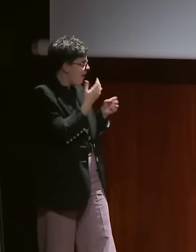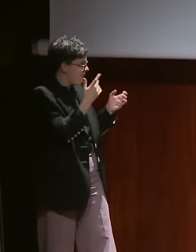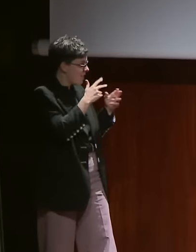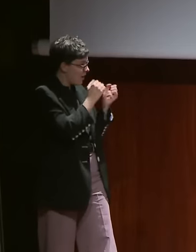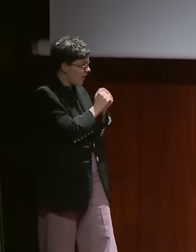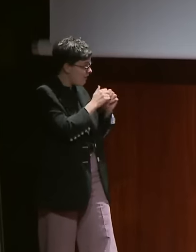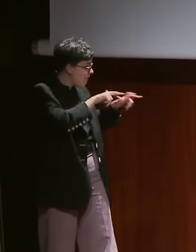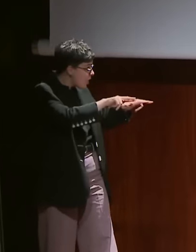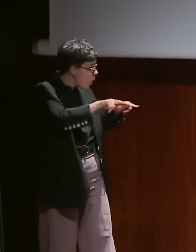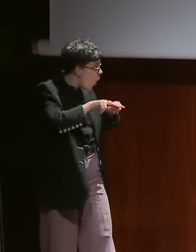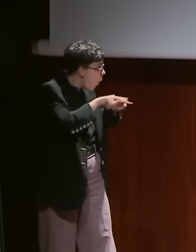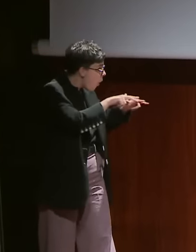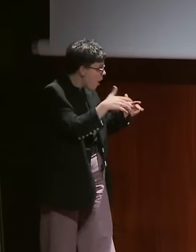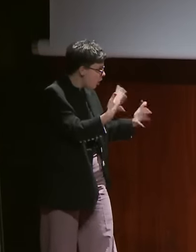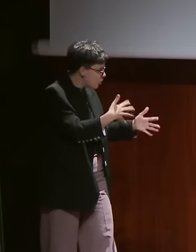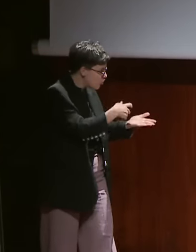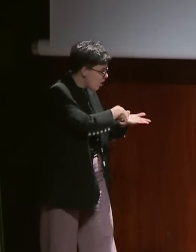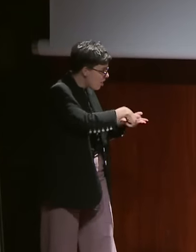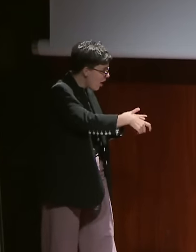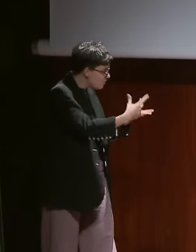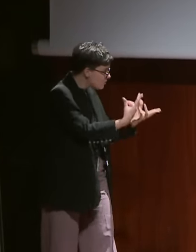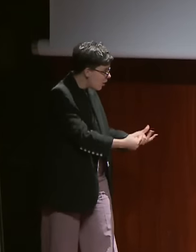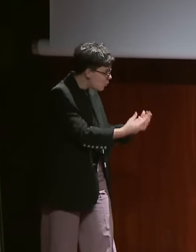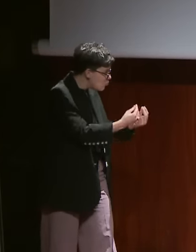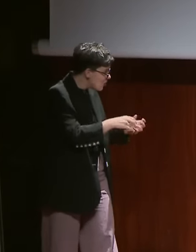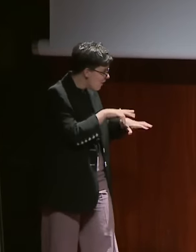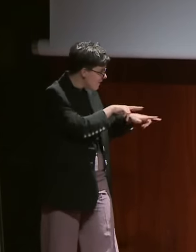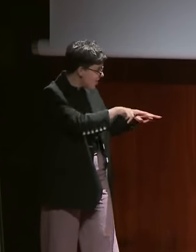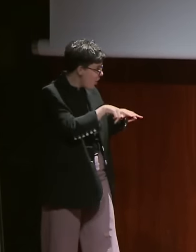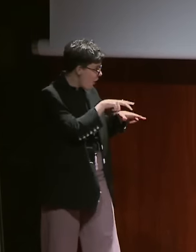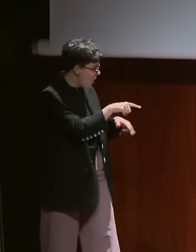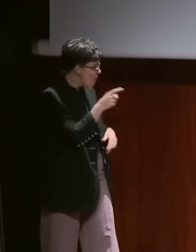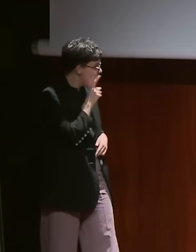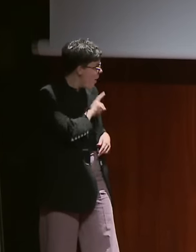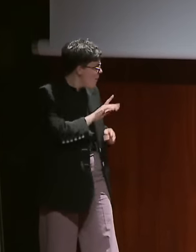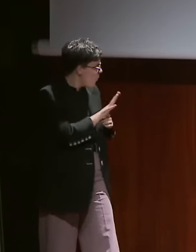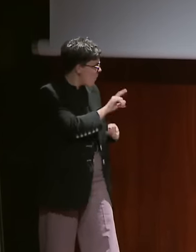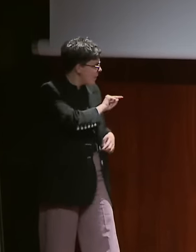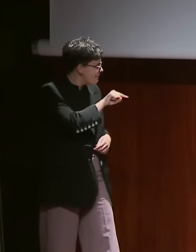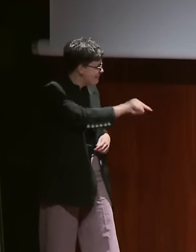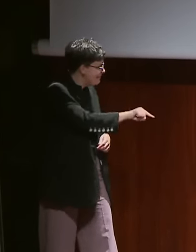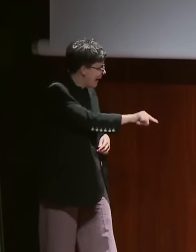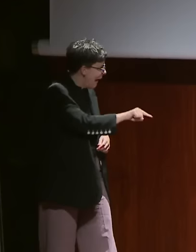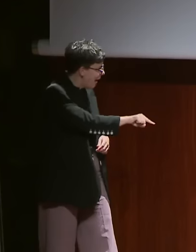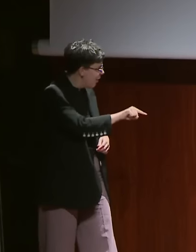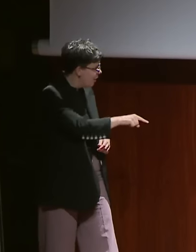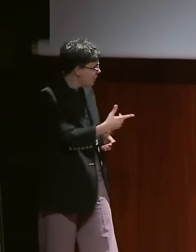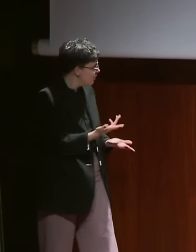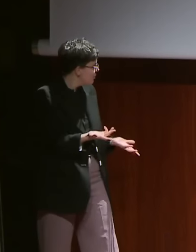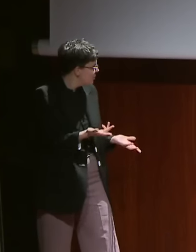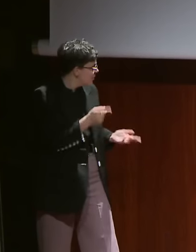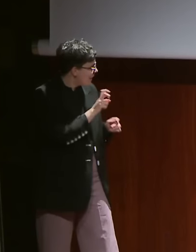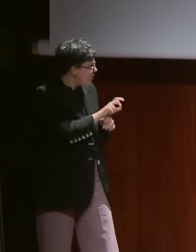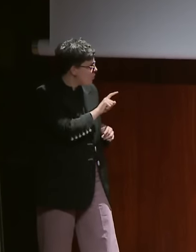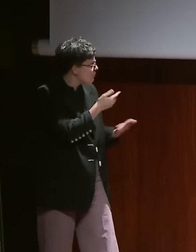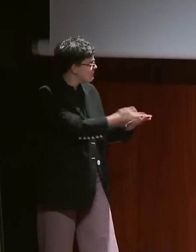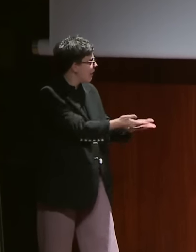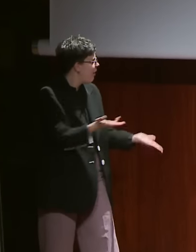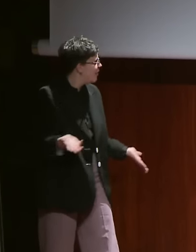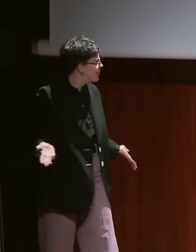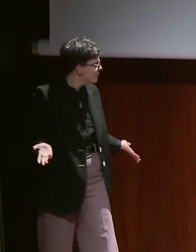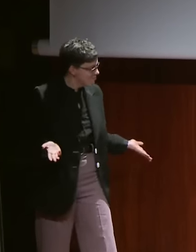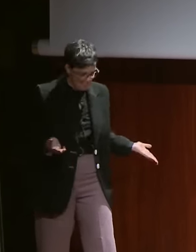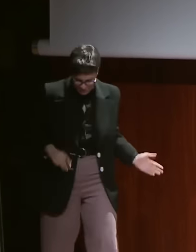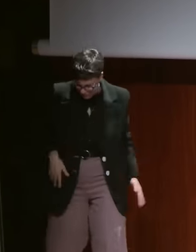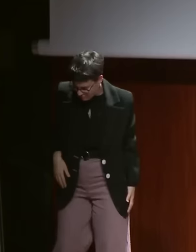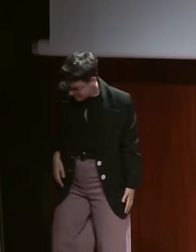ça, pourquoi ne pas... Tu avais une trace vidéo, tu avais enregistré les choses, et pourquoi tu n'as pas montré ton